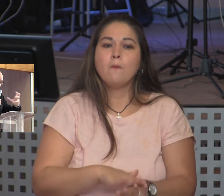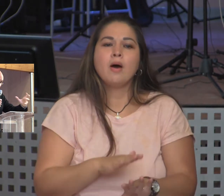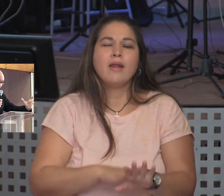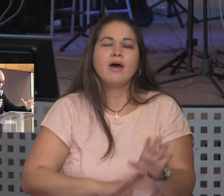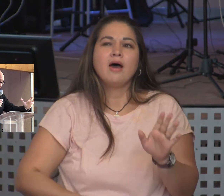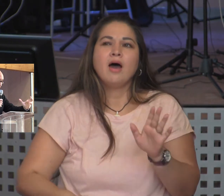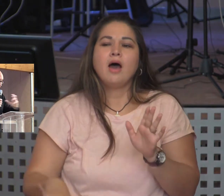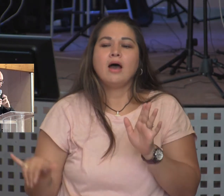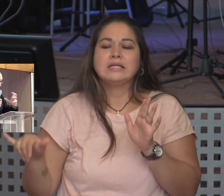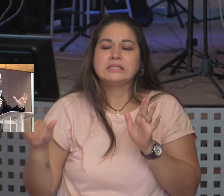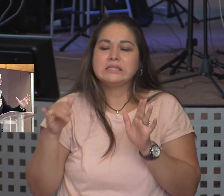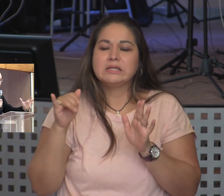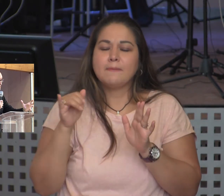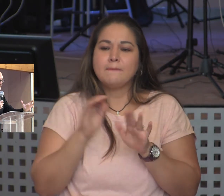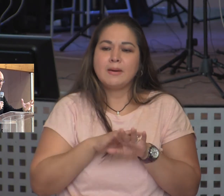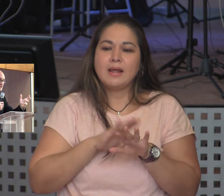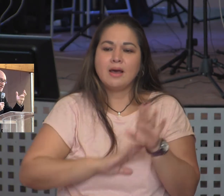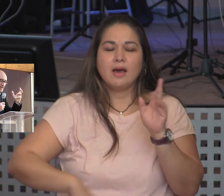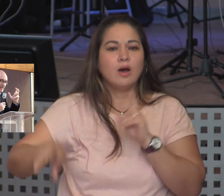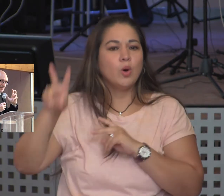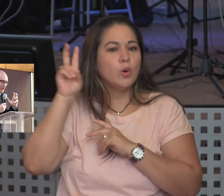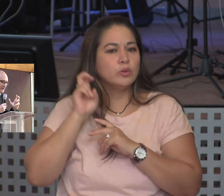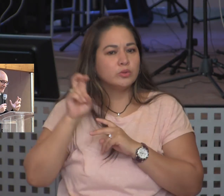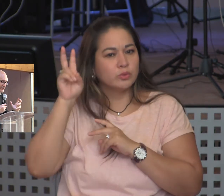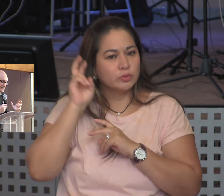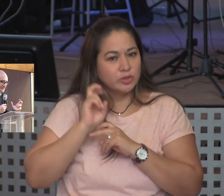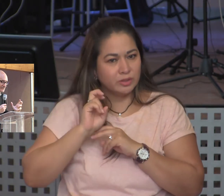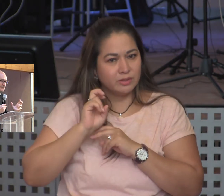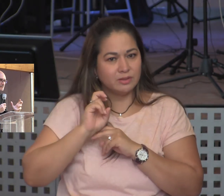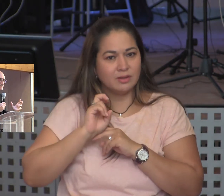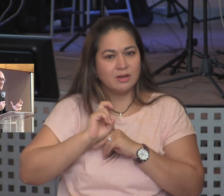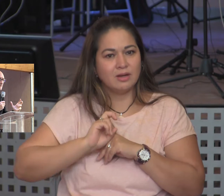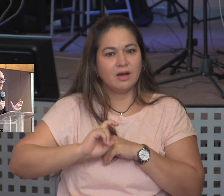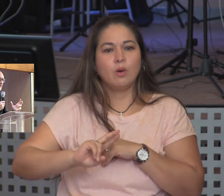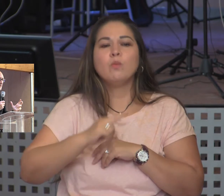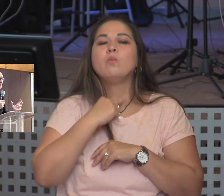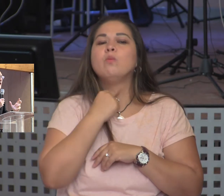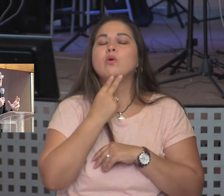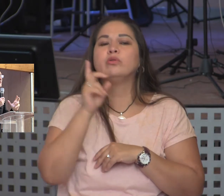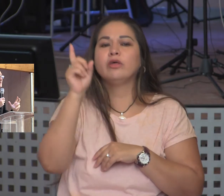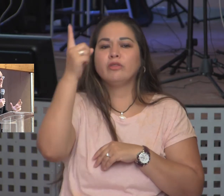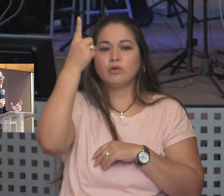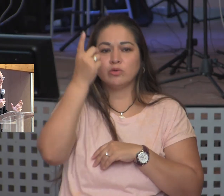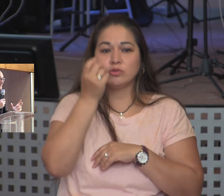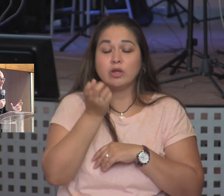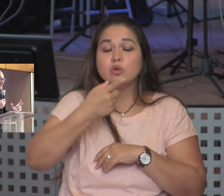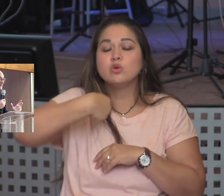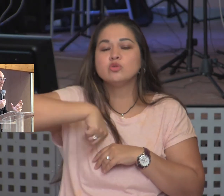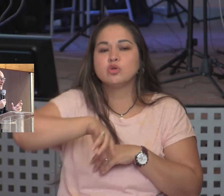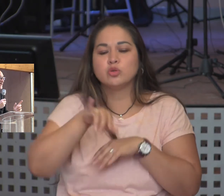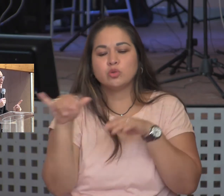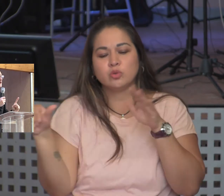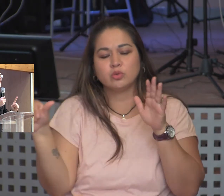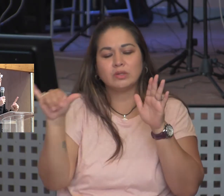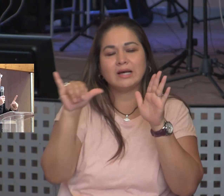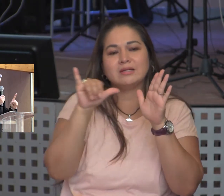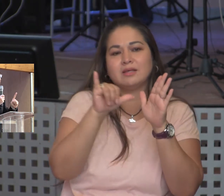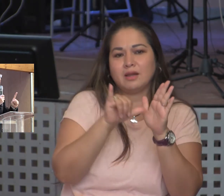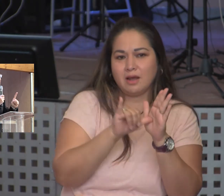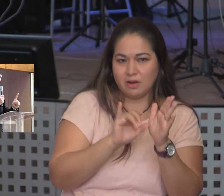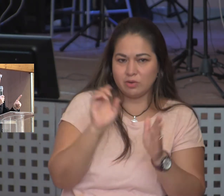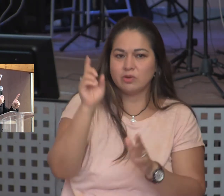acercarse, acercaos a Dios y oír, va a permitir que no